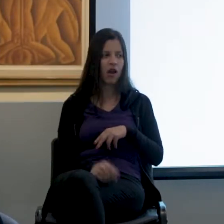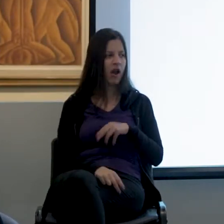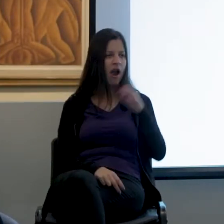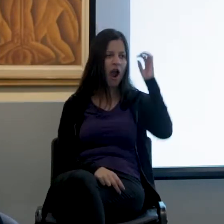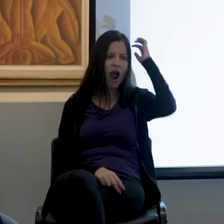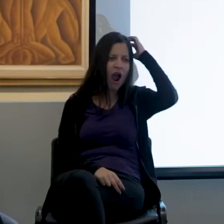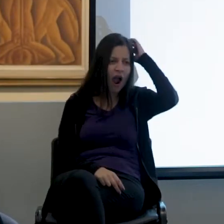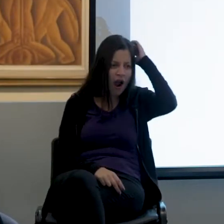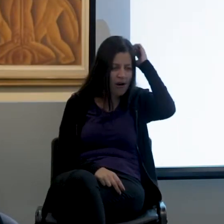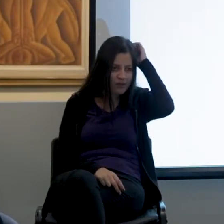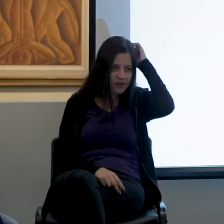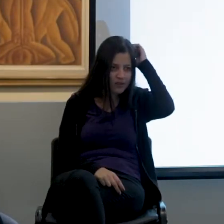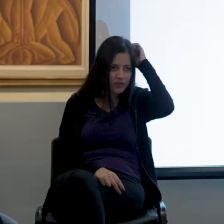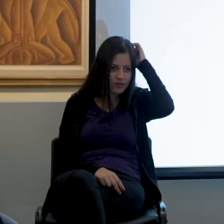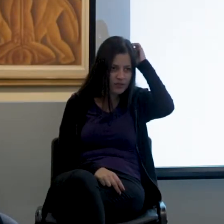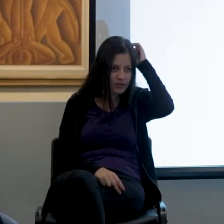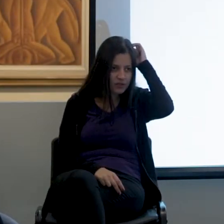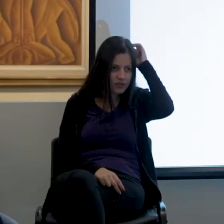Oi?